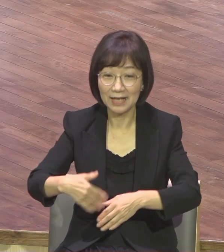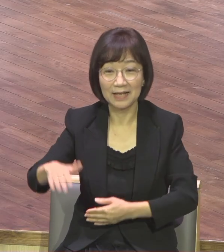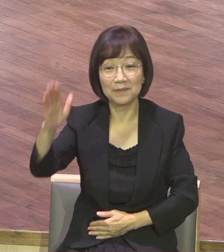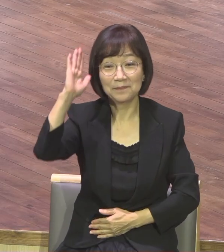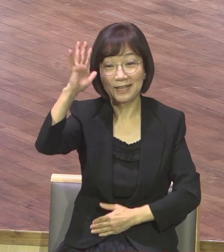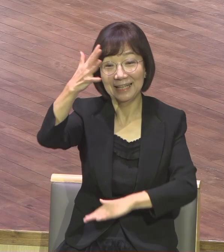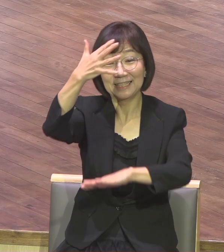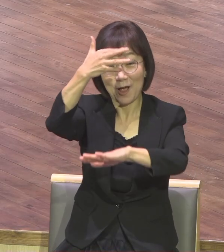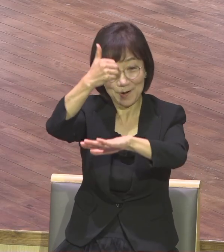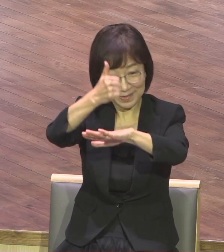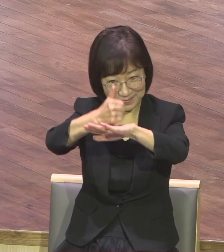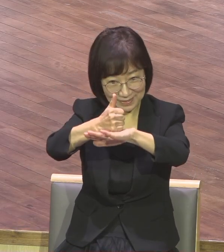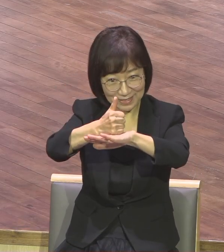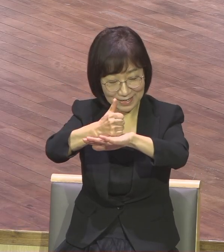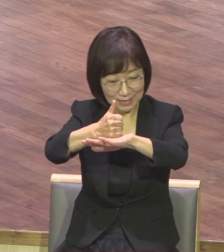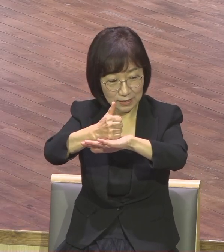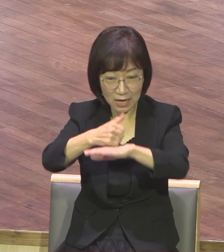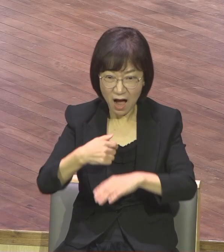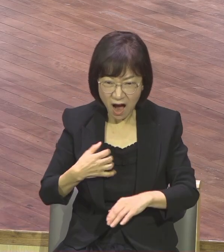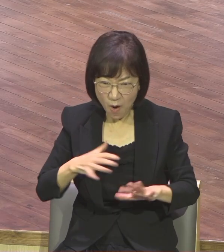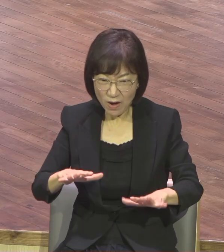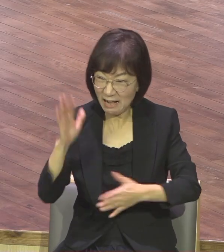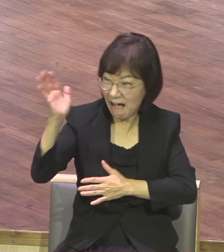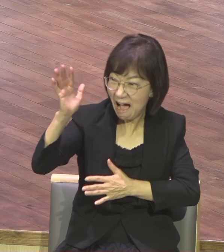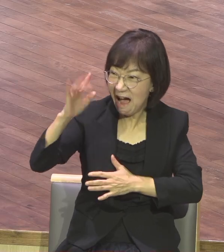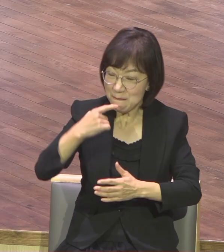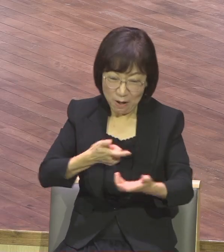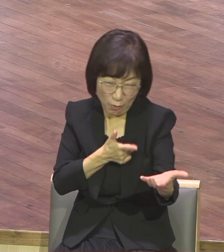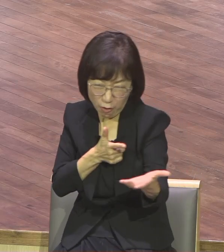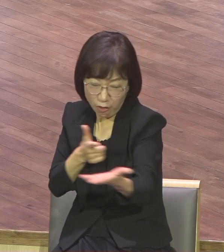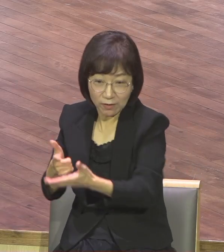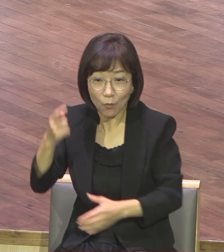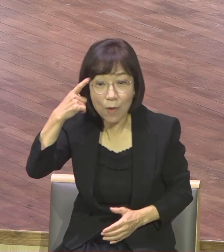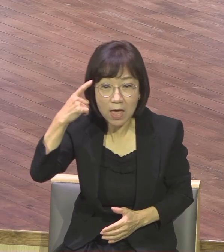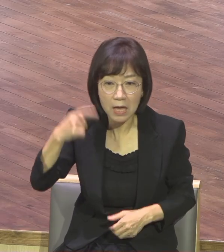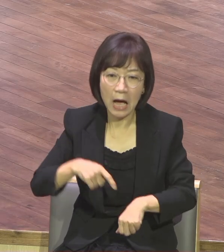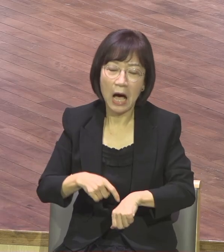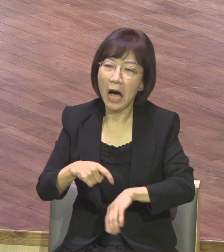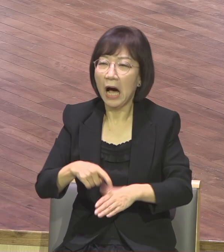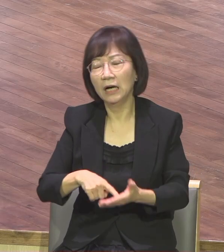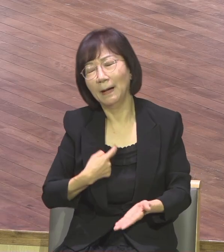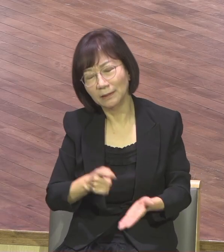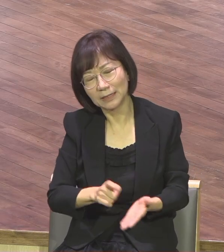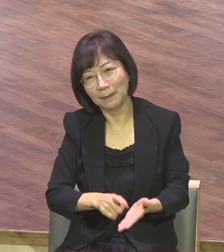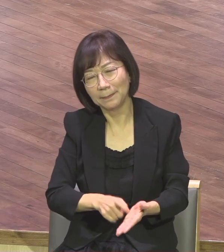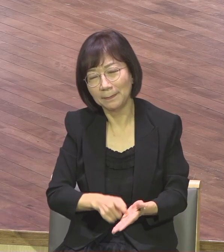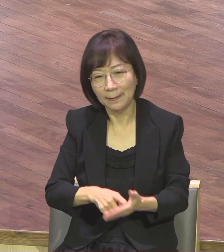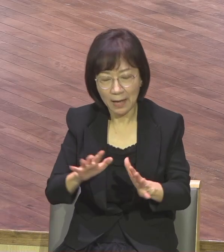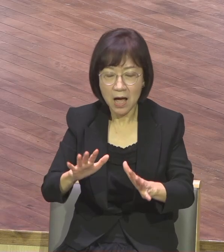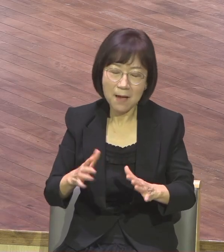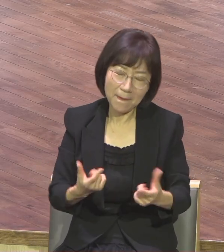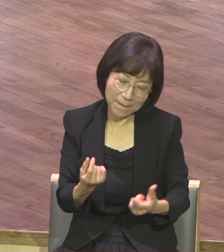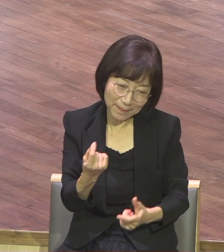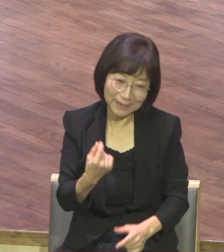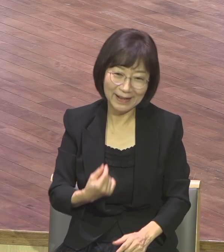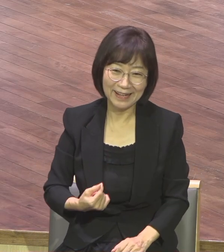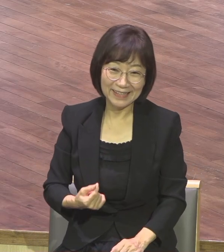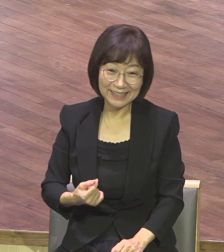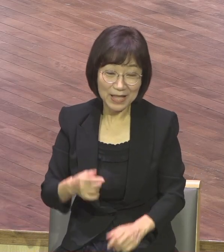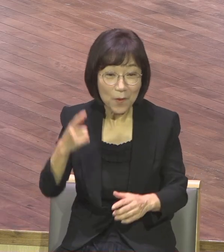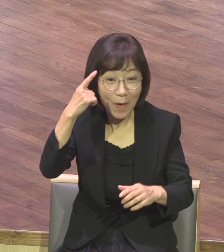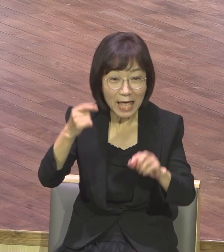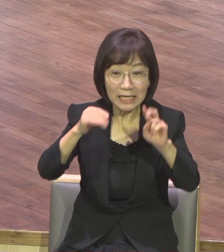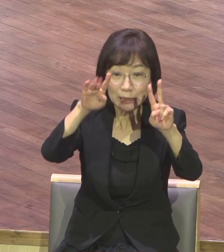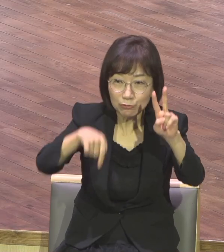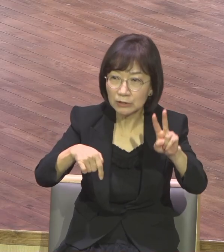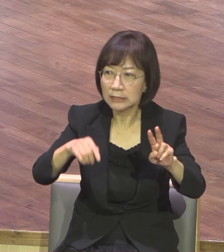결론입니다. 오늘 제가 좀 빨리 합니다. 빨리 끝내야 돼요 지금. 내가 지금 마음이 급합니다 지금. 2부 끝나가지고